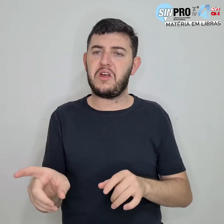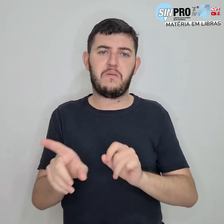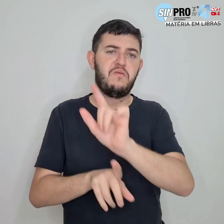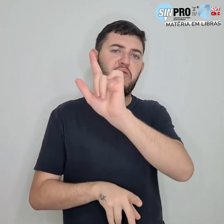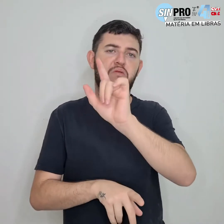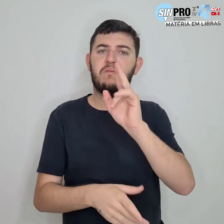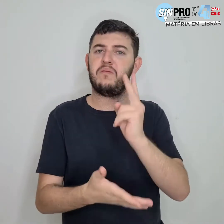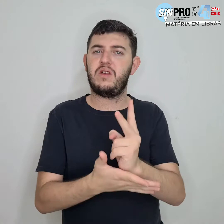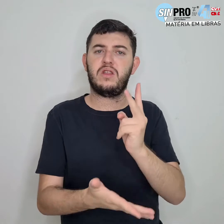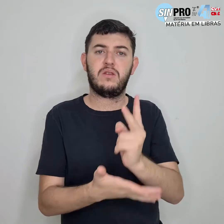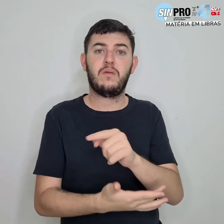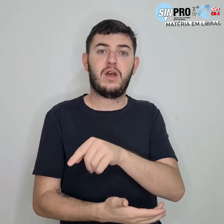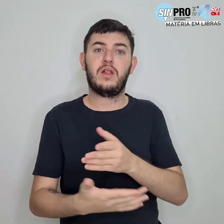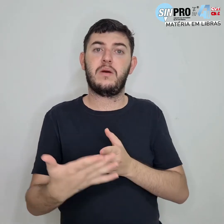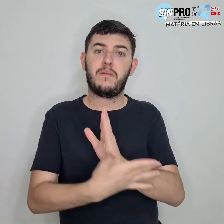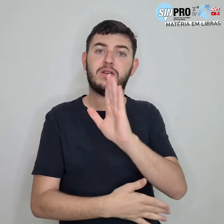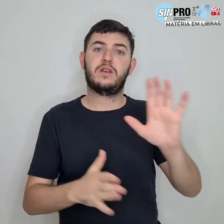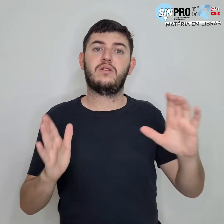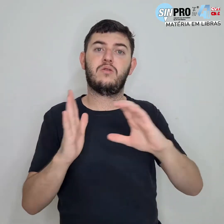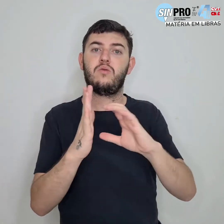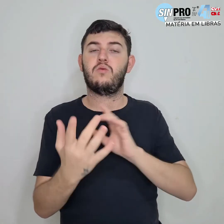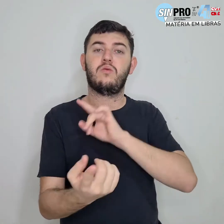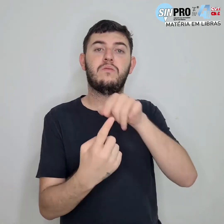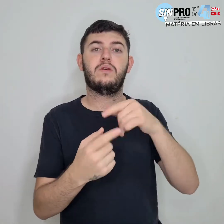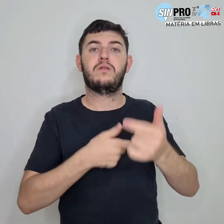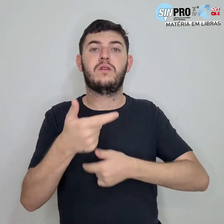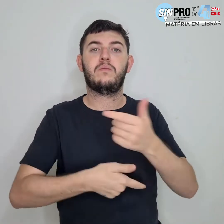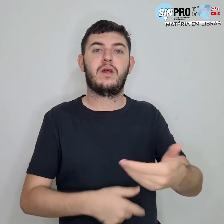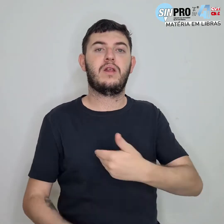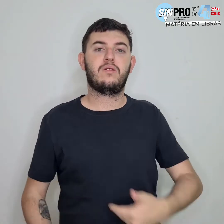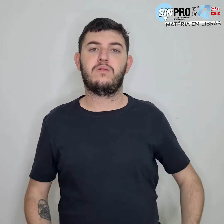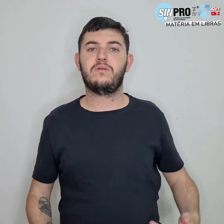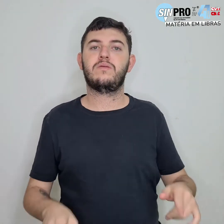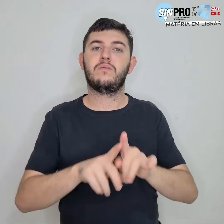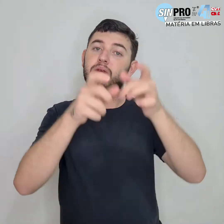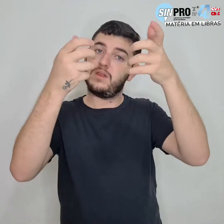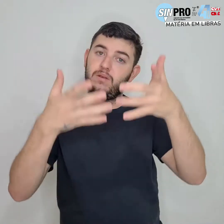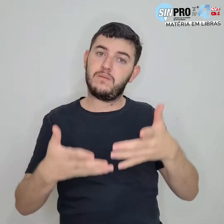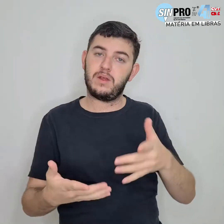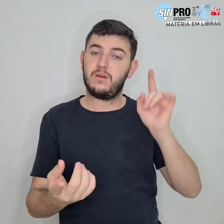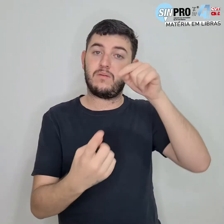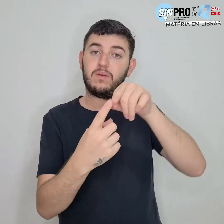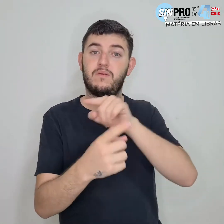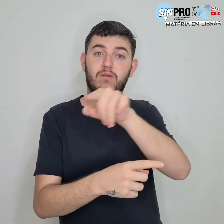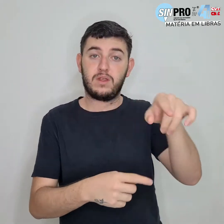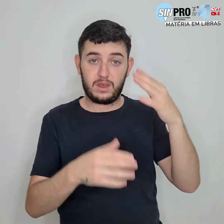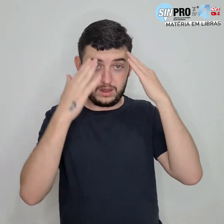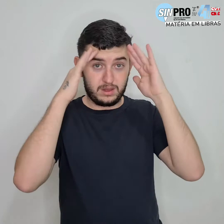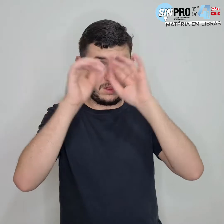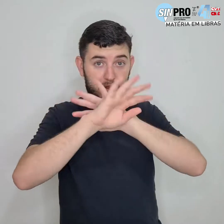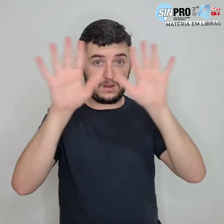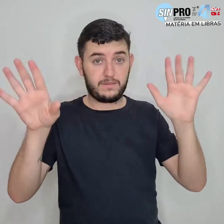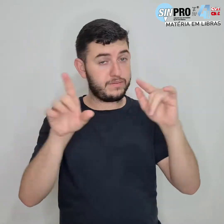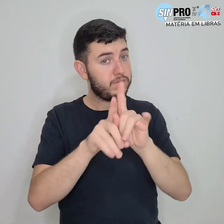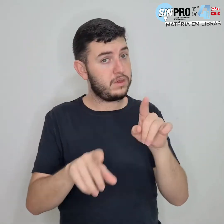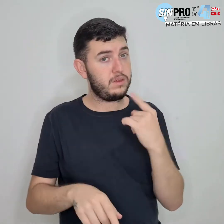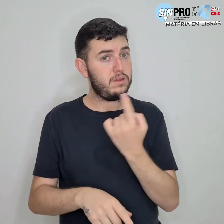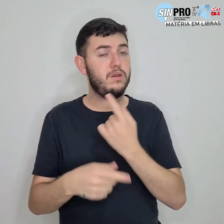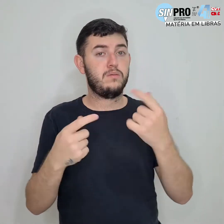tendo passado no concurso para o serviço público, esclarece. É importante esclarecer que no texto da